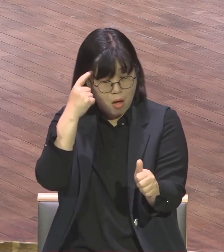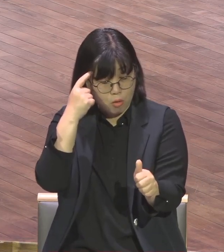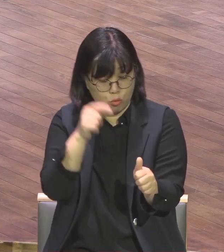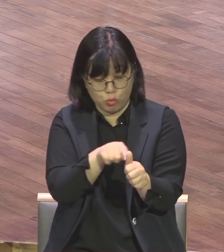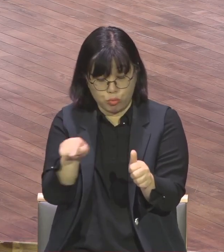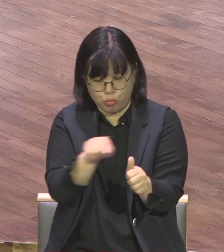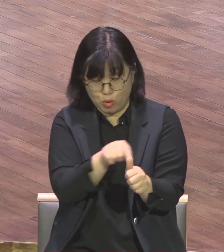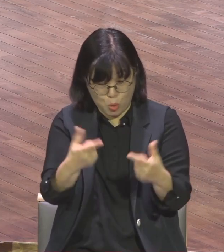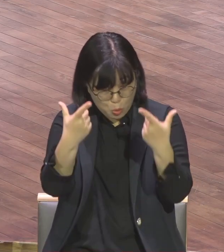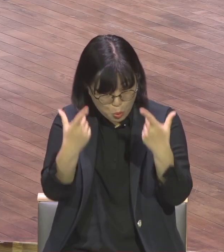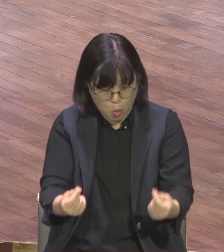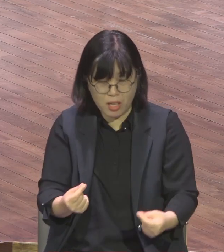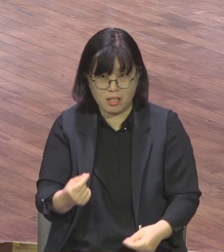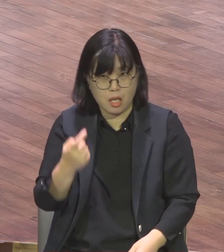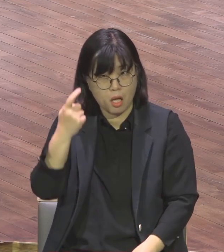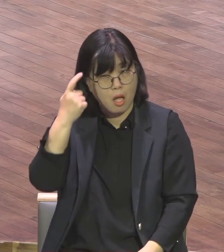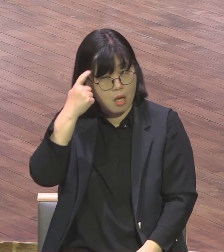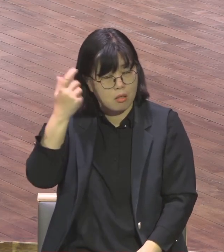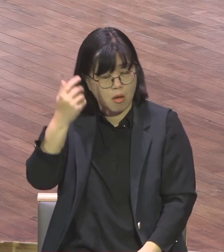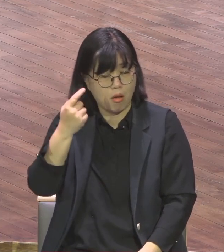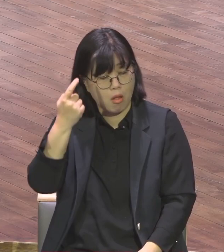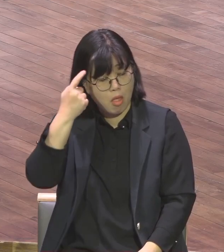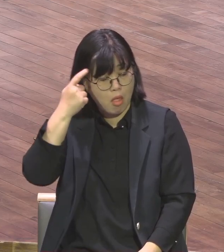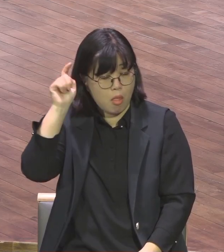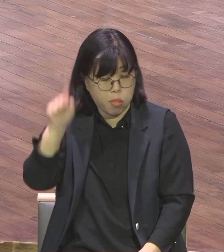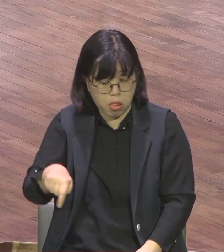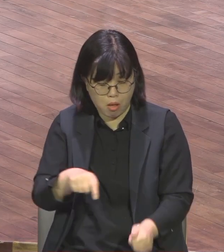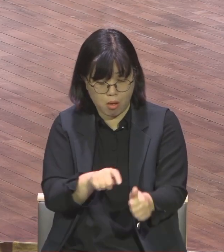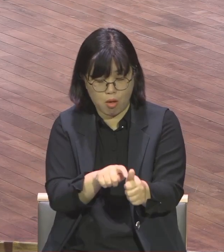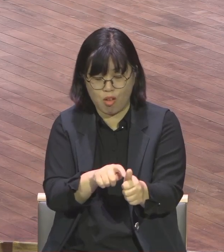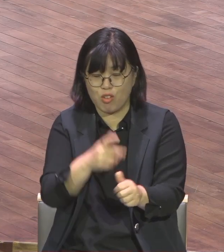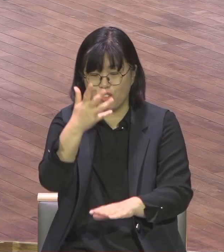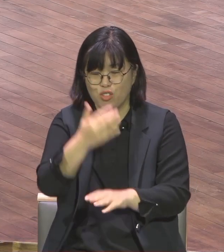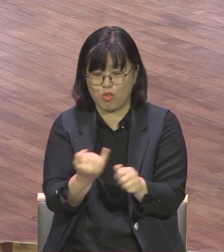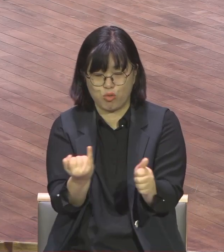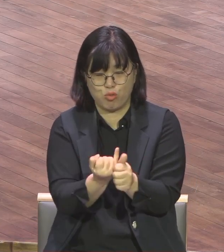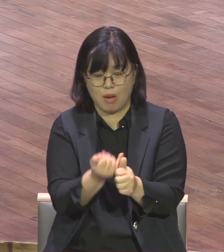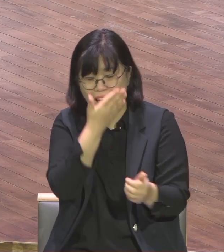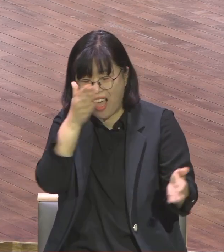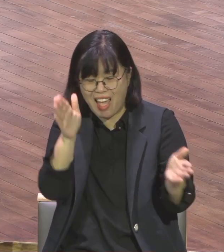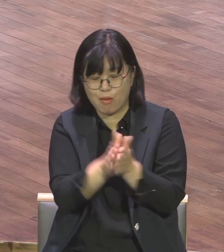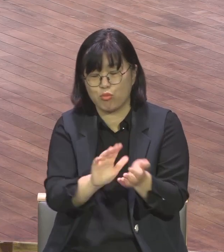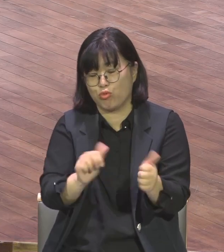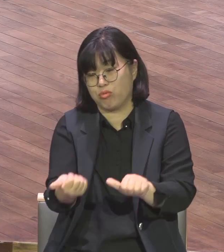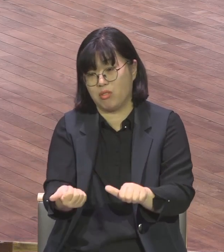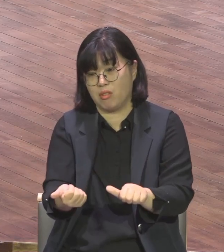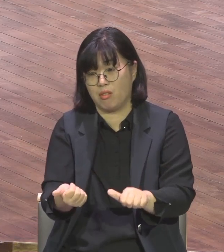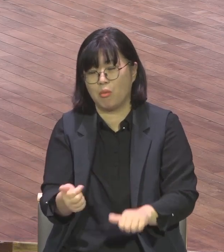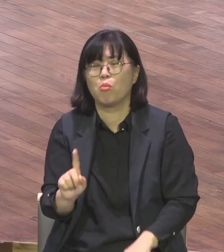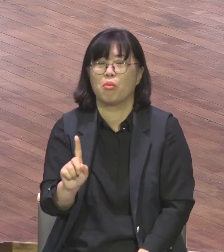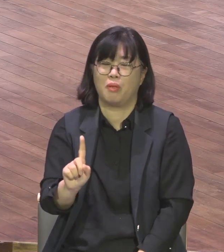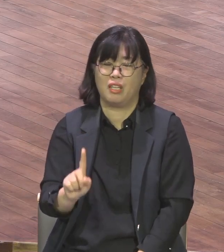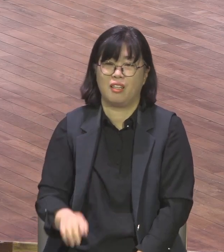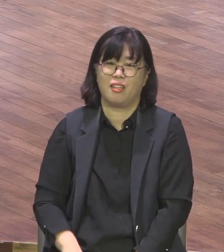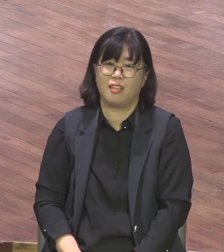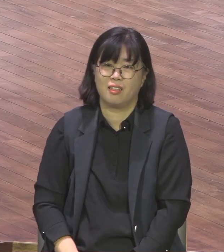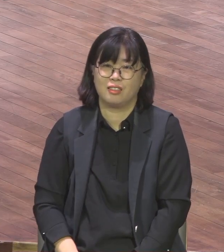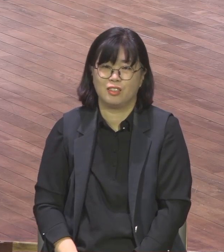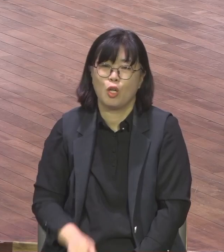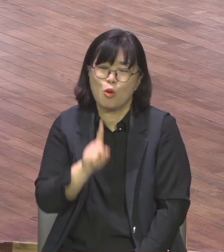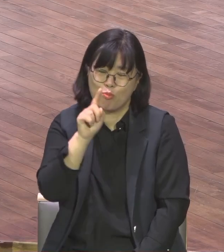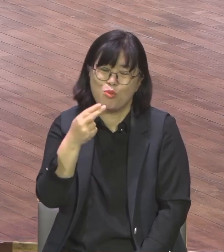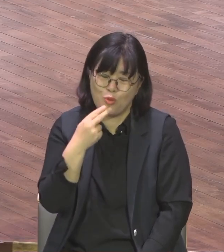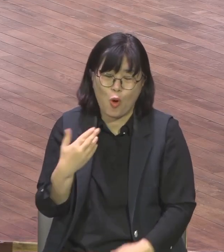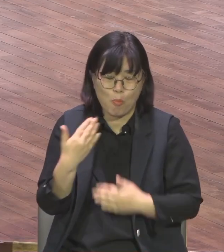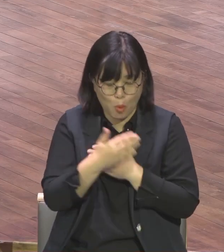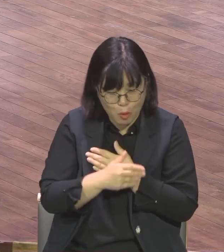응? 여러분 육신적인 거 다 주세요. 다 주고 영적인 거 양보하지 마시기 바랍니다. 사단은 계속해서